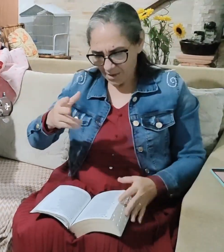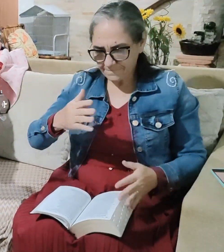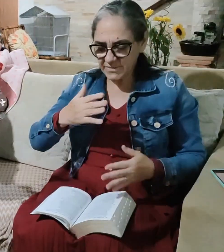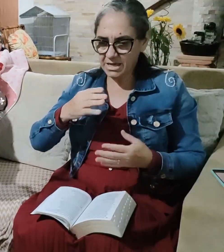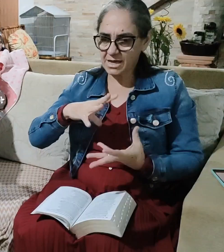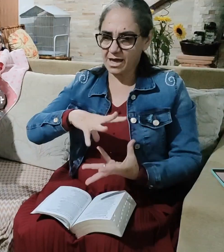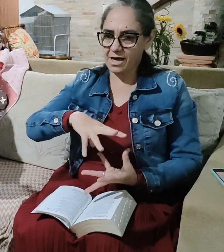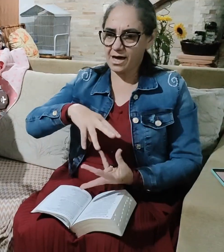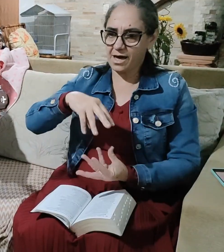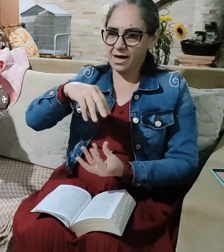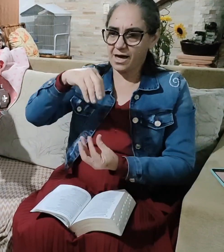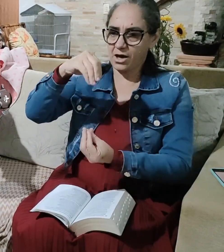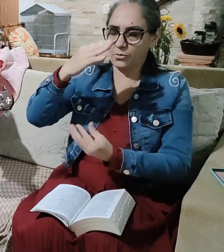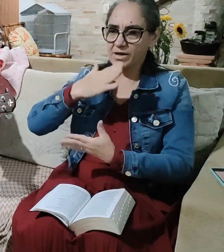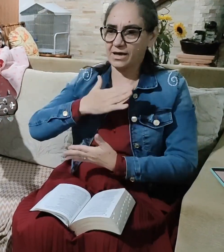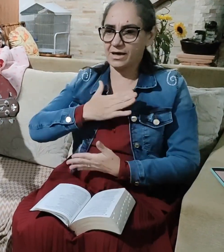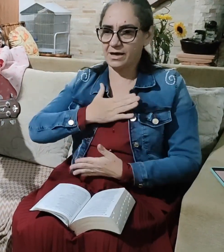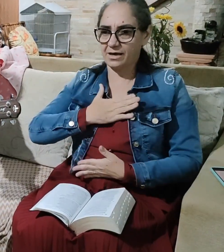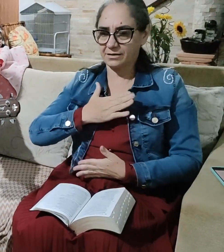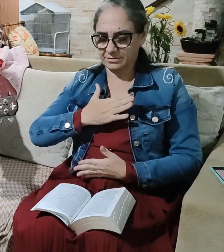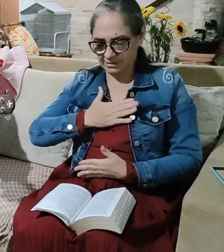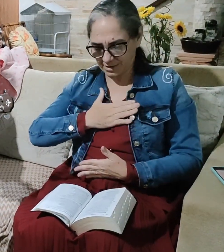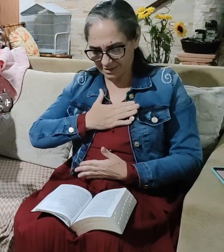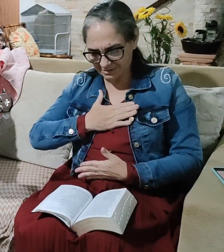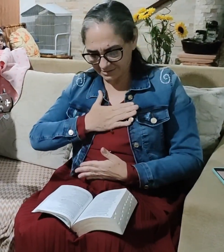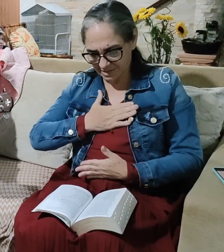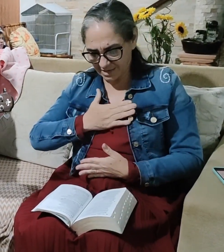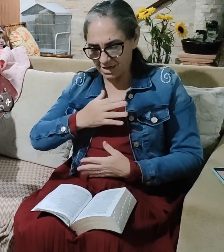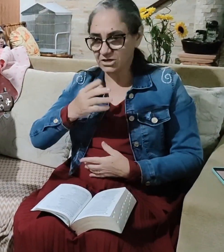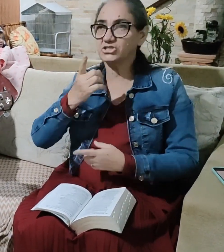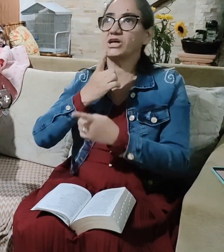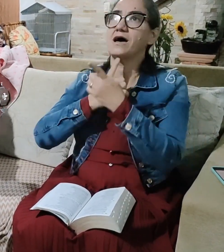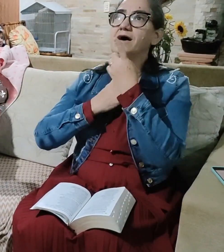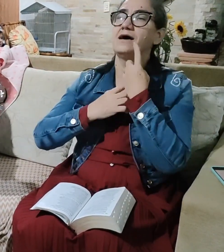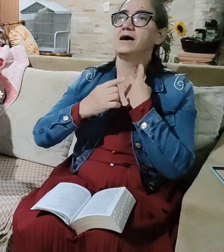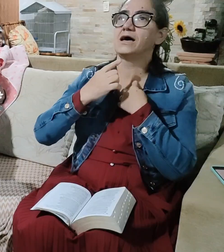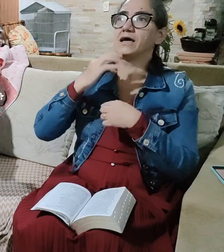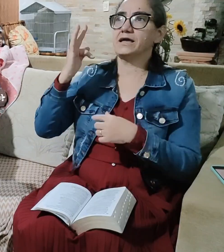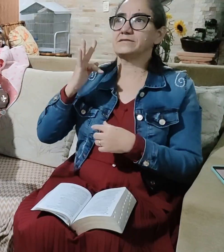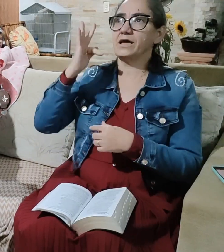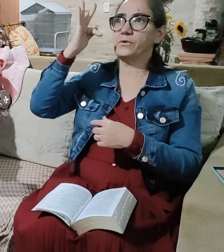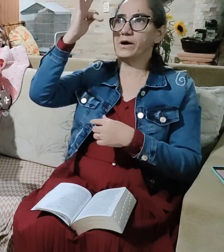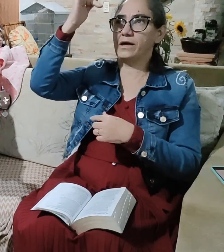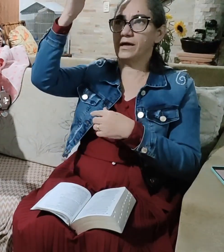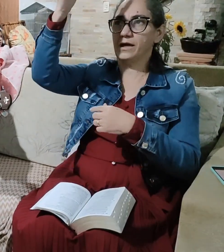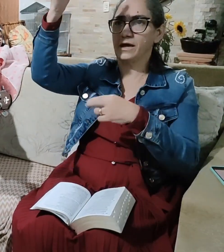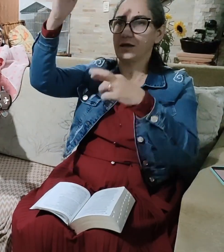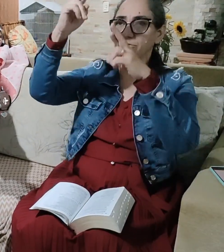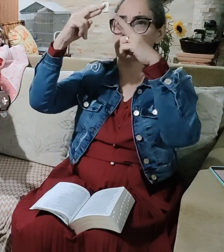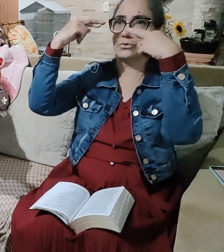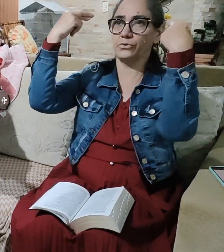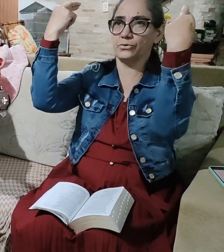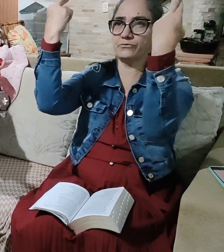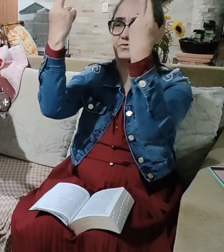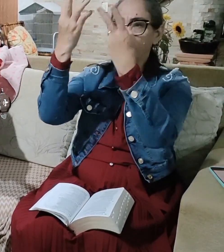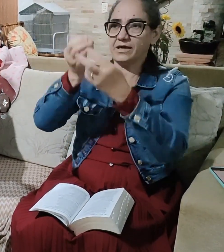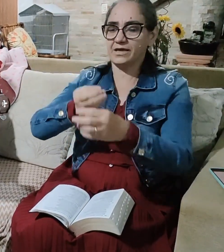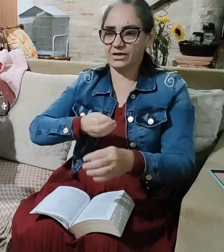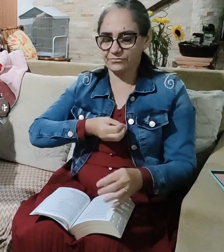Minha alma deseja em Teu reino